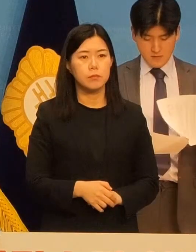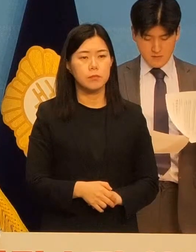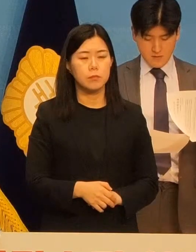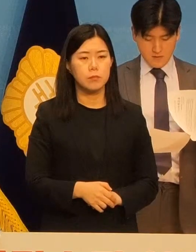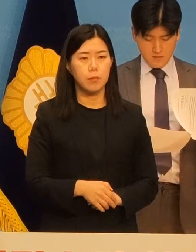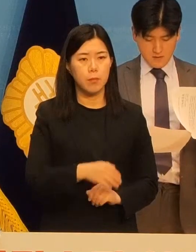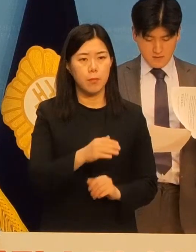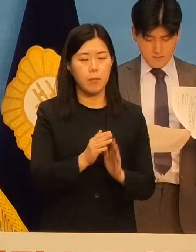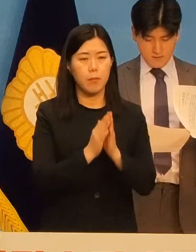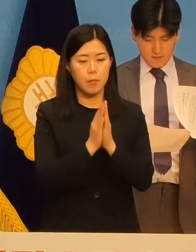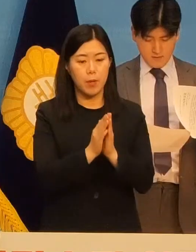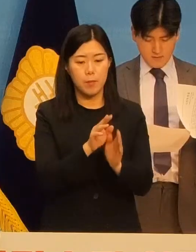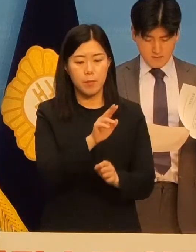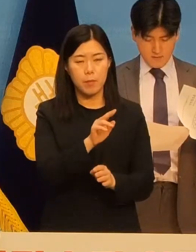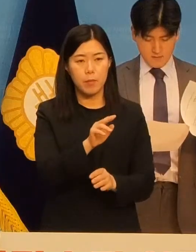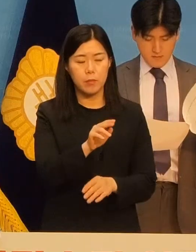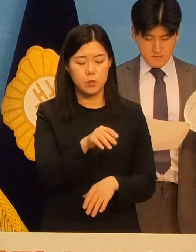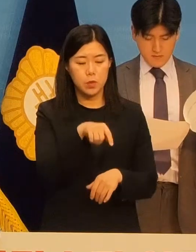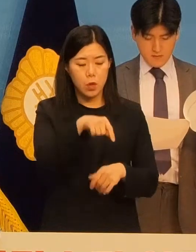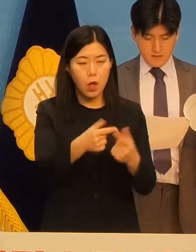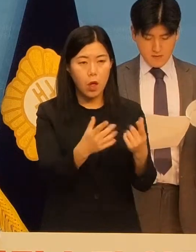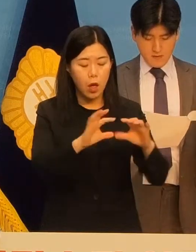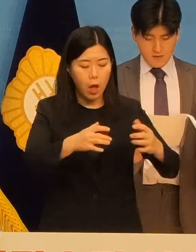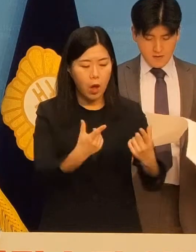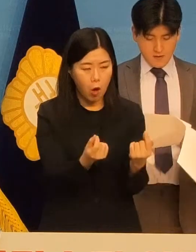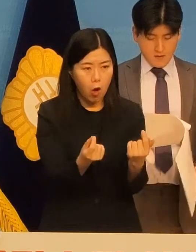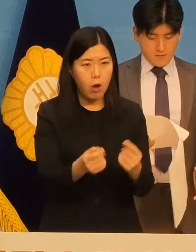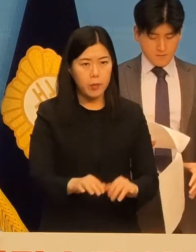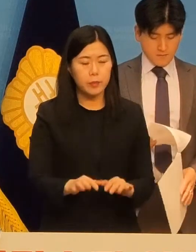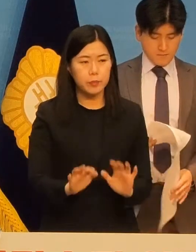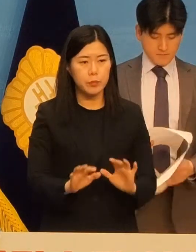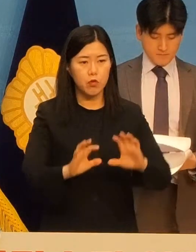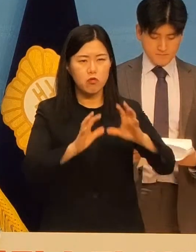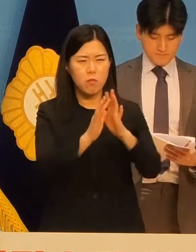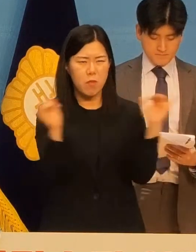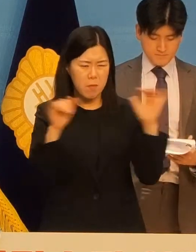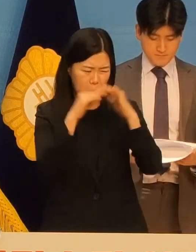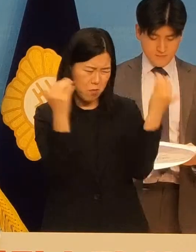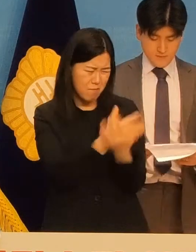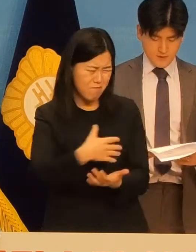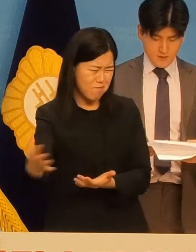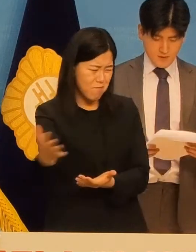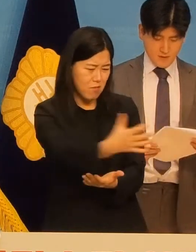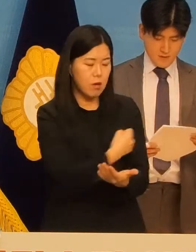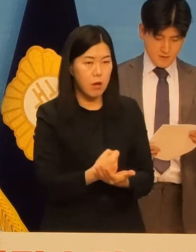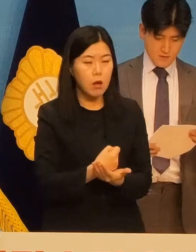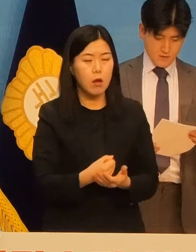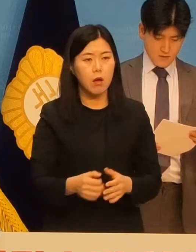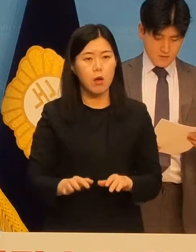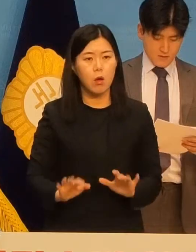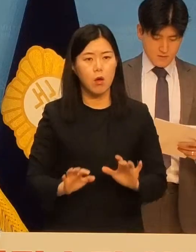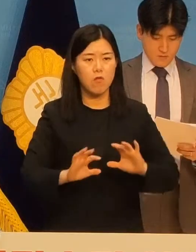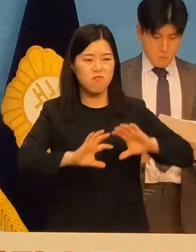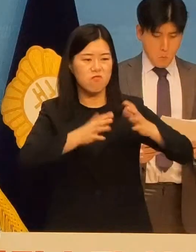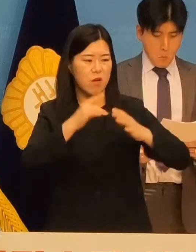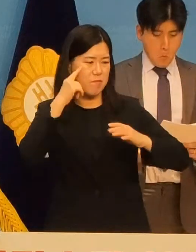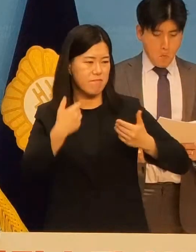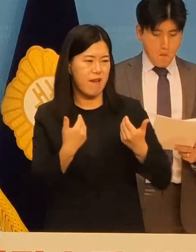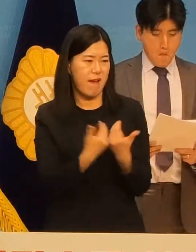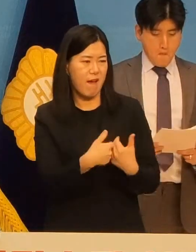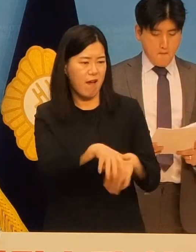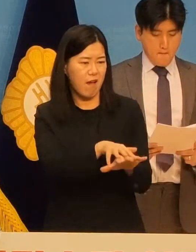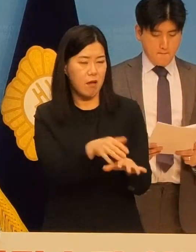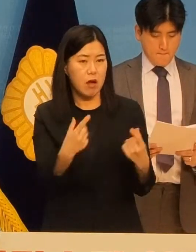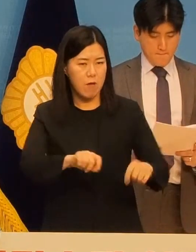미얀마처럼 국민 수천 명을 수거해서 반국가 세력으로 몰아